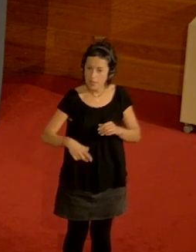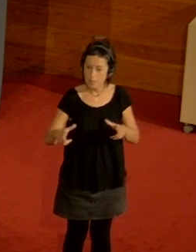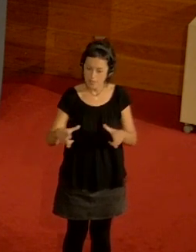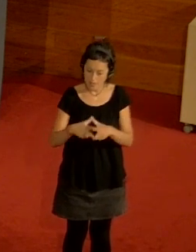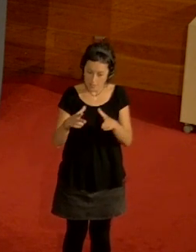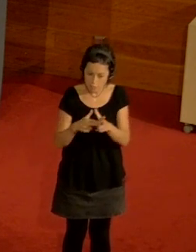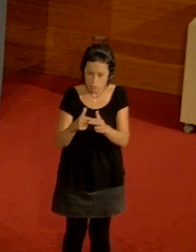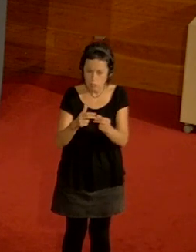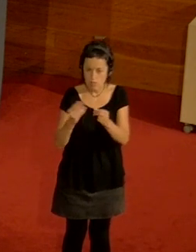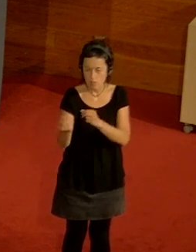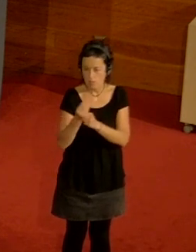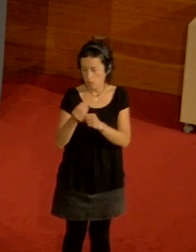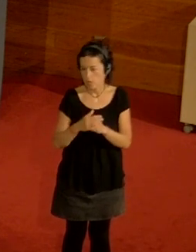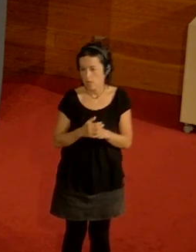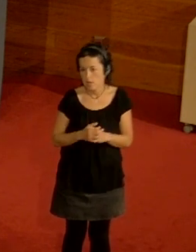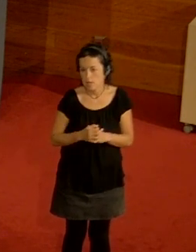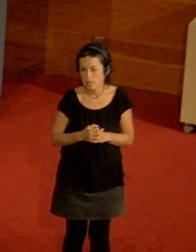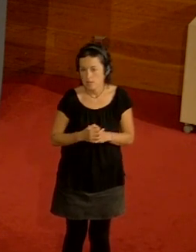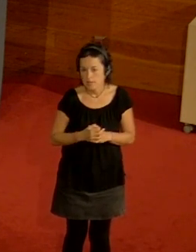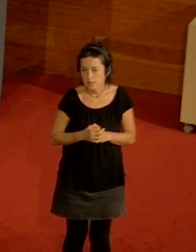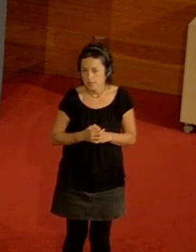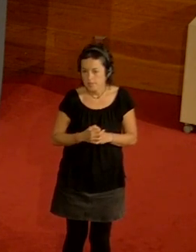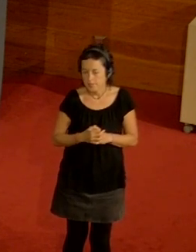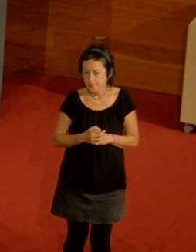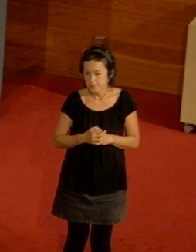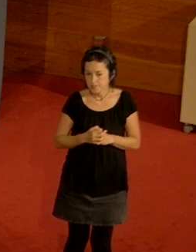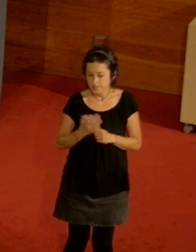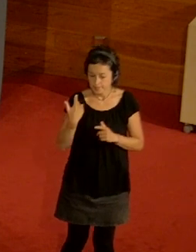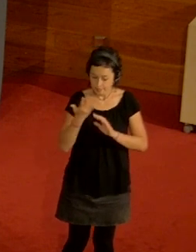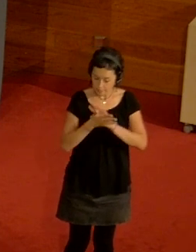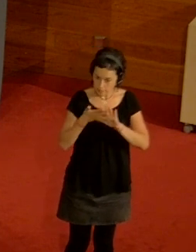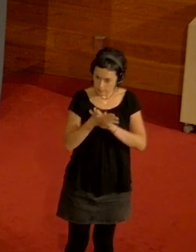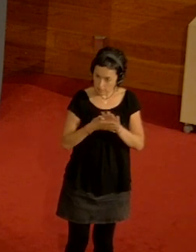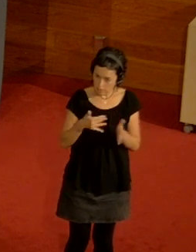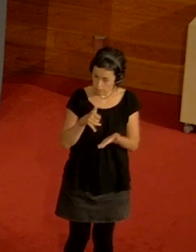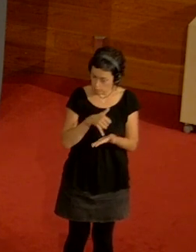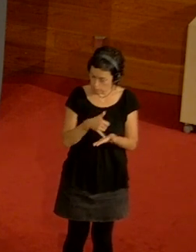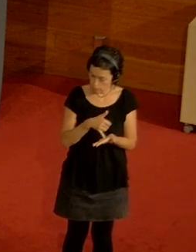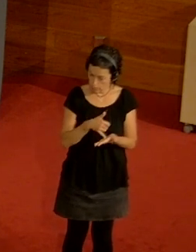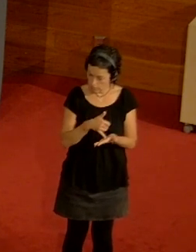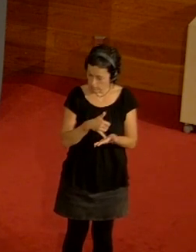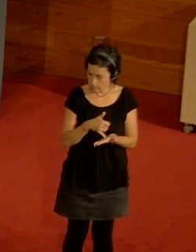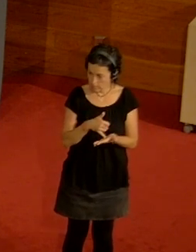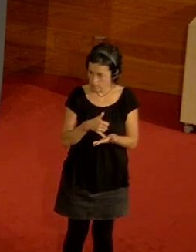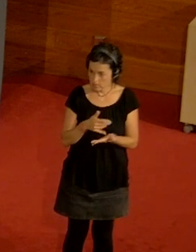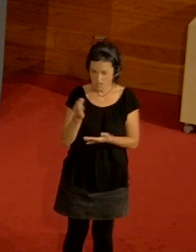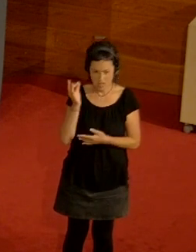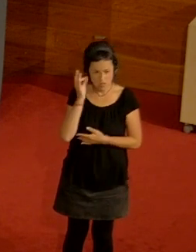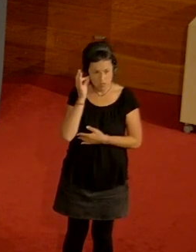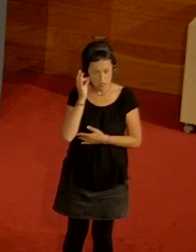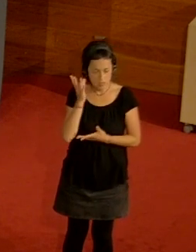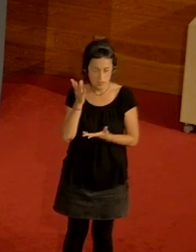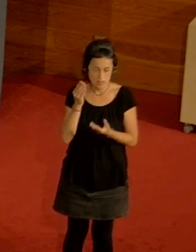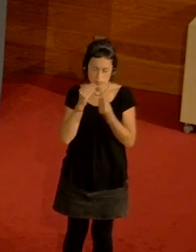sociedad que decía una hablando de de vulnerabilidad hay un eh una mujer en una historia de vida me